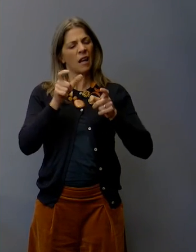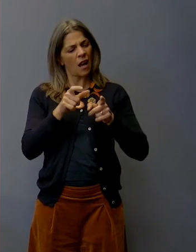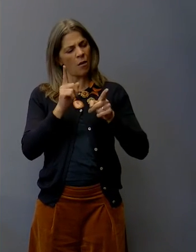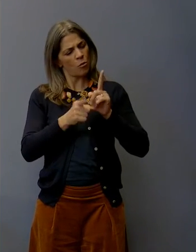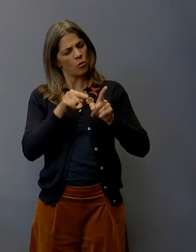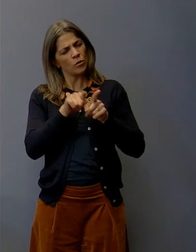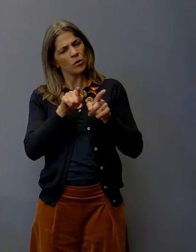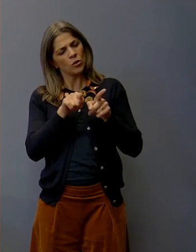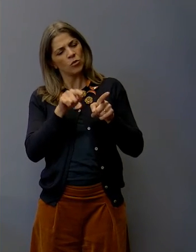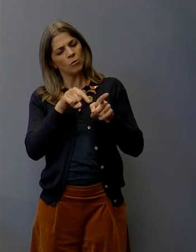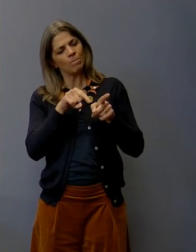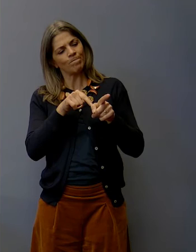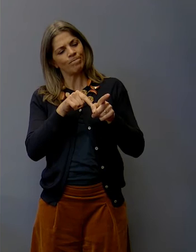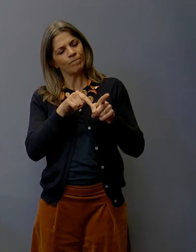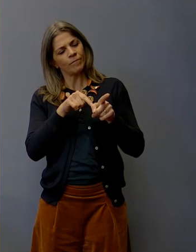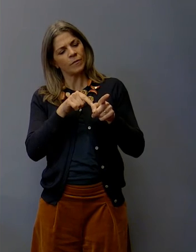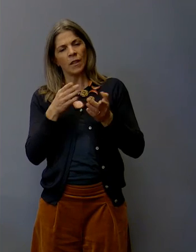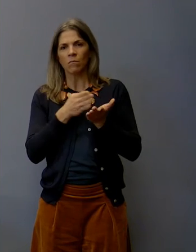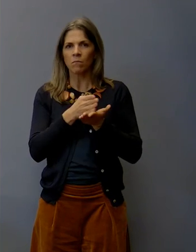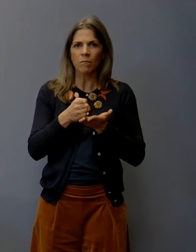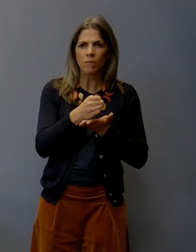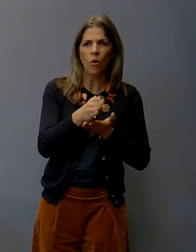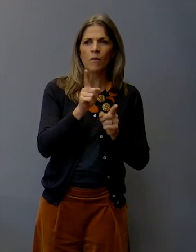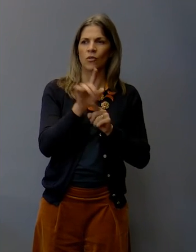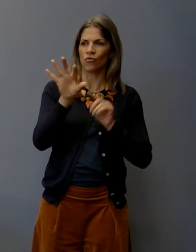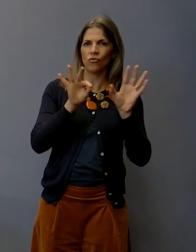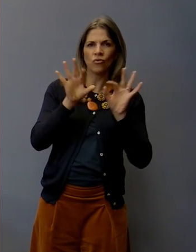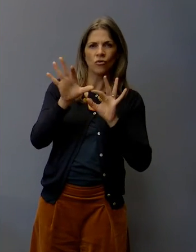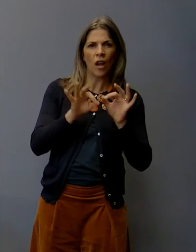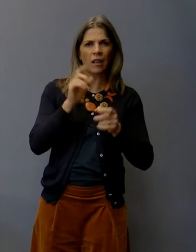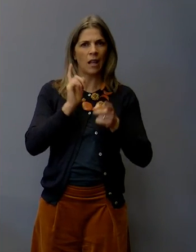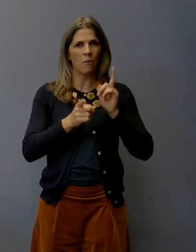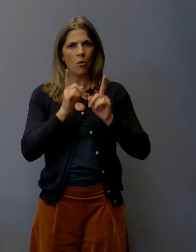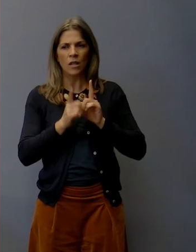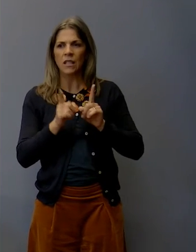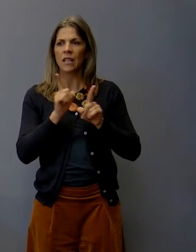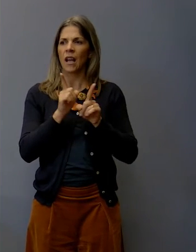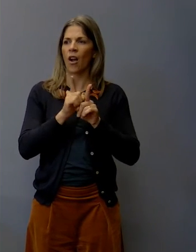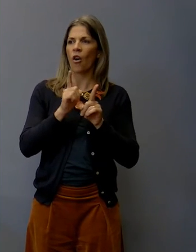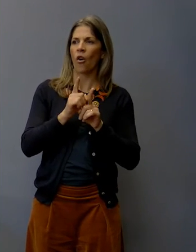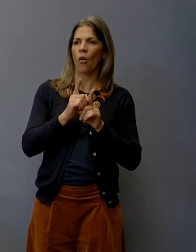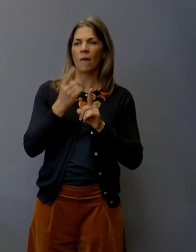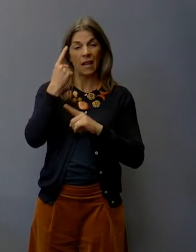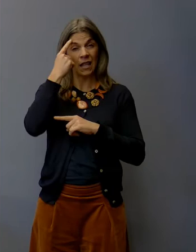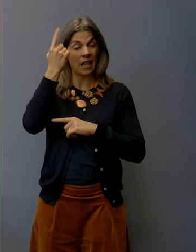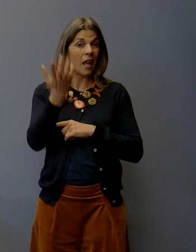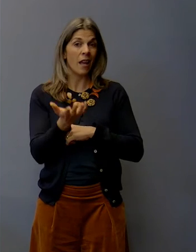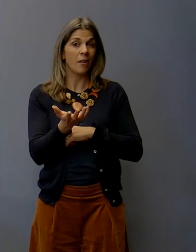direzioni di azione rispetto alla cittadinanza perché